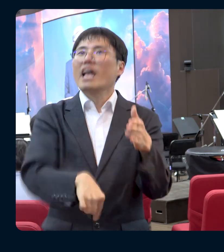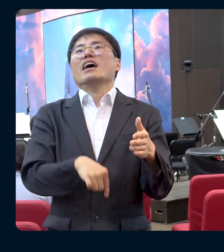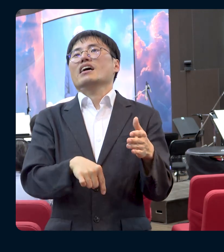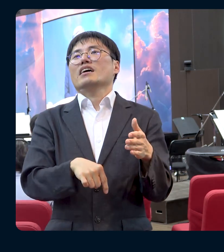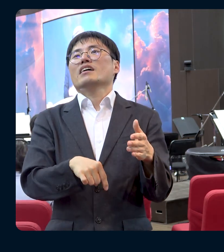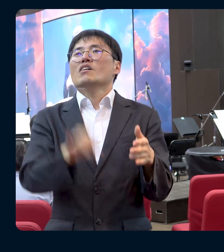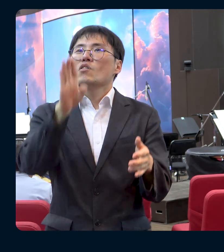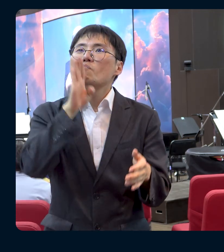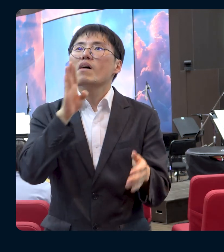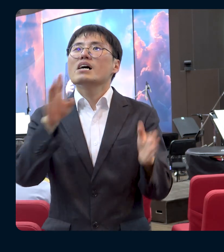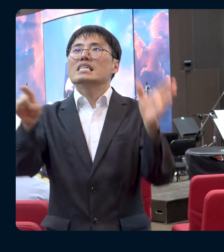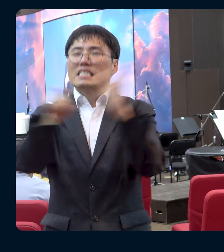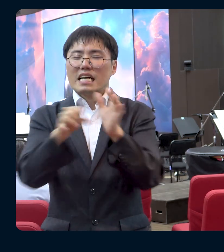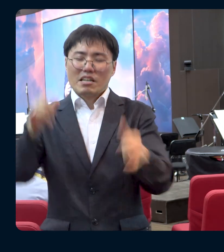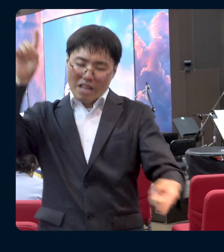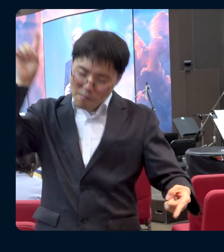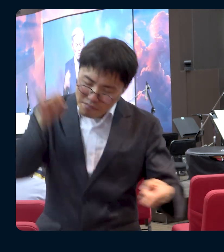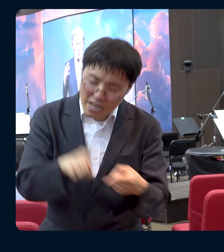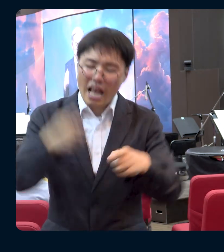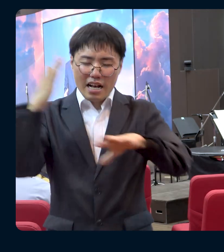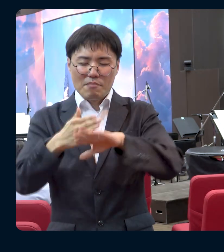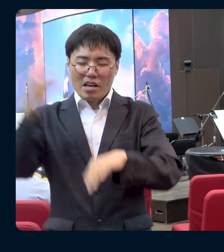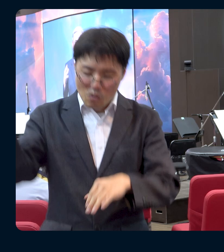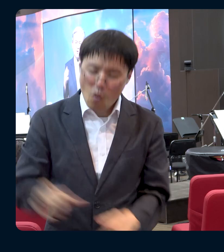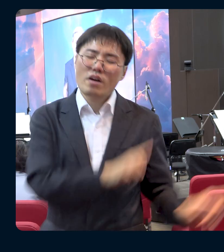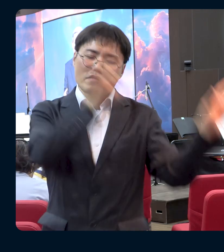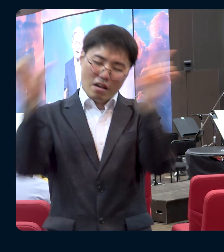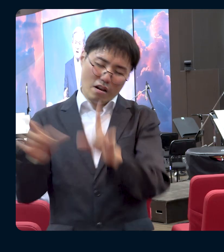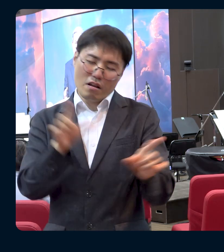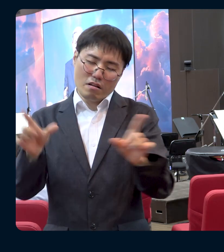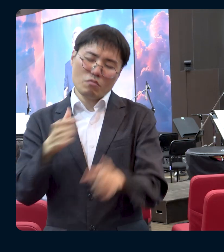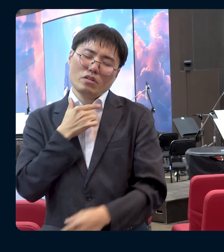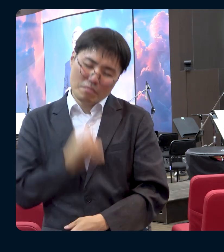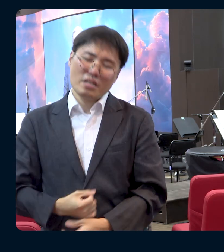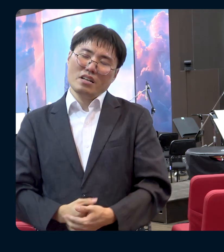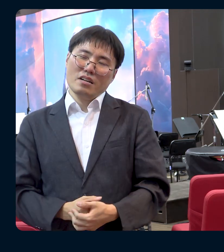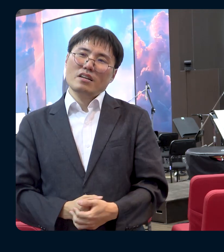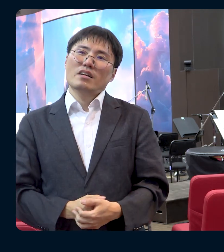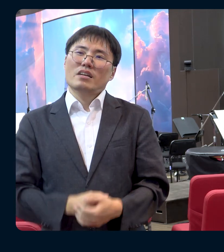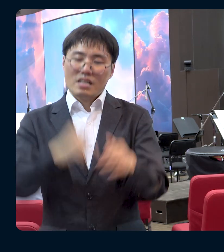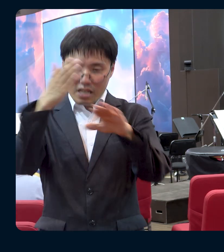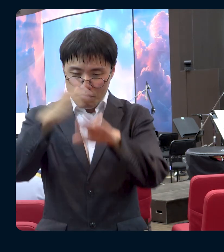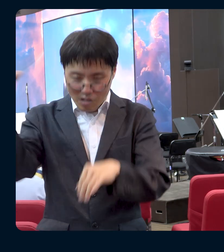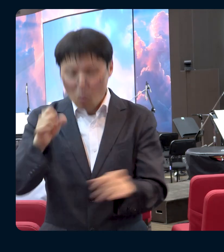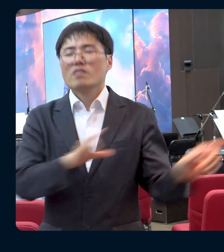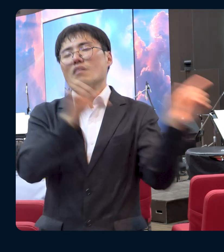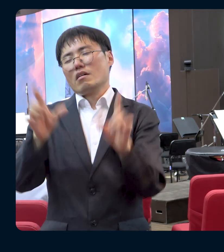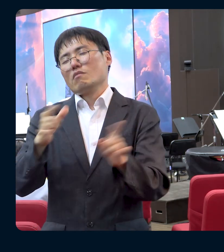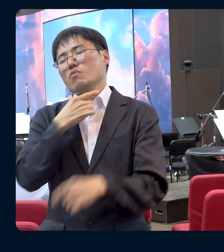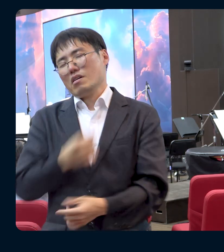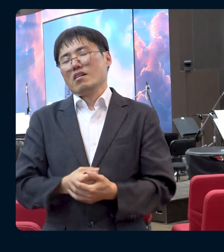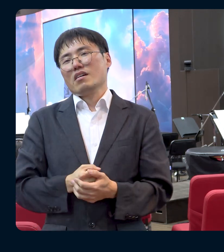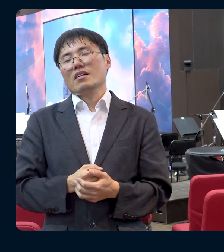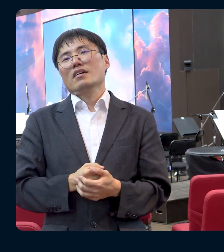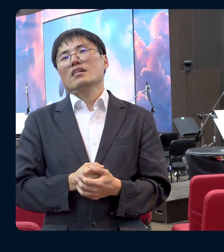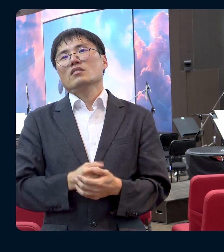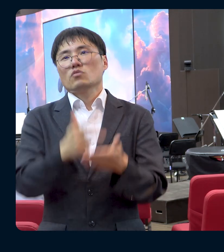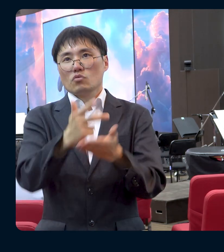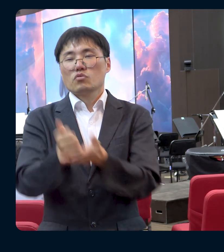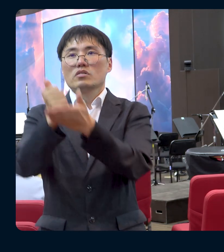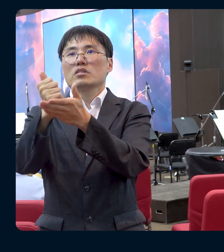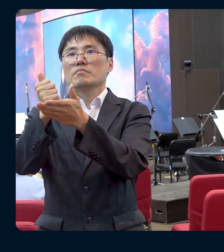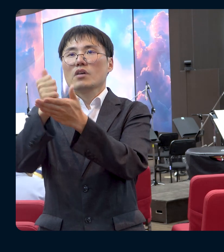우리는 그런 가운데도 정말 신앙인답게 감사로 살아가기를 원합니다. 감사로 살아가기를